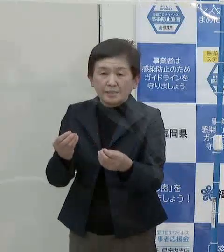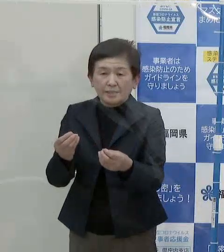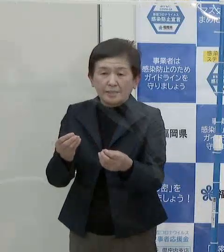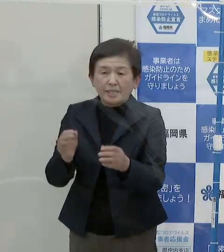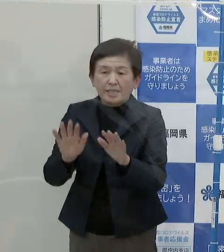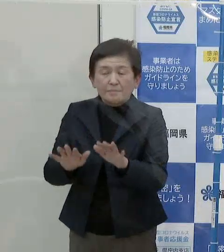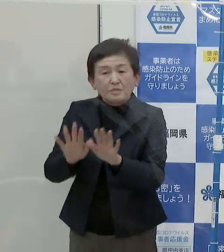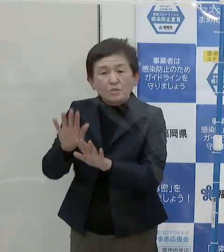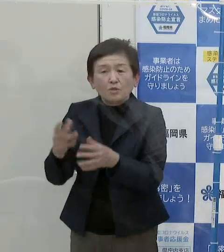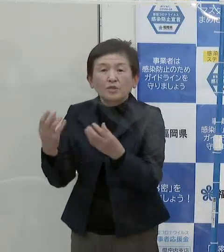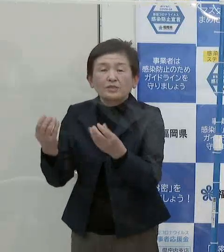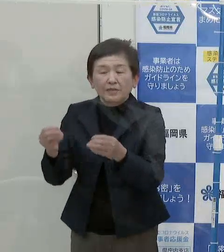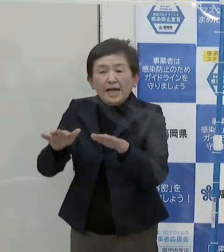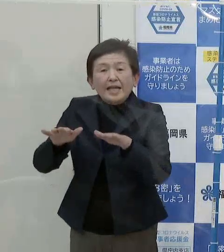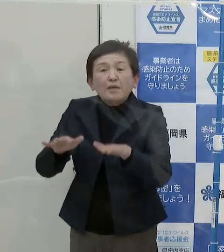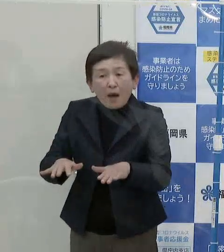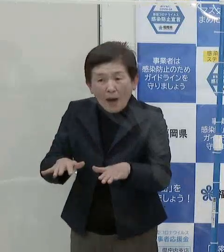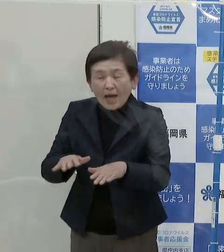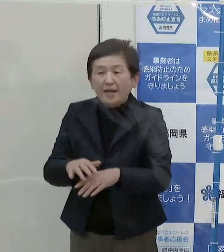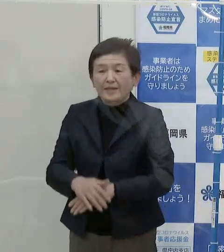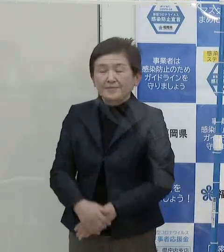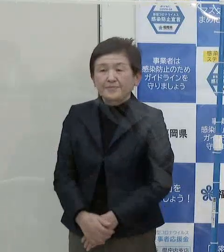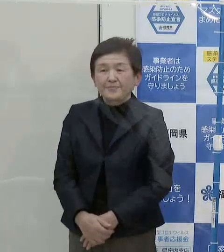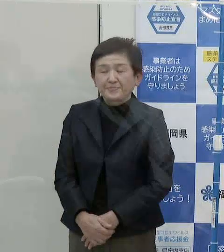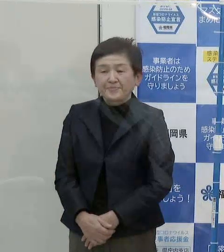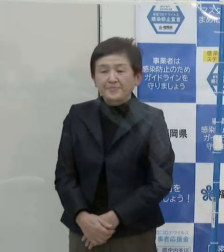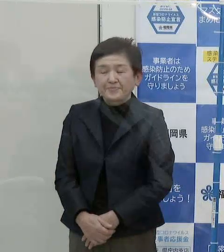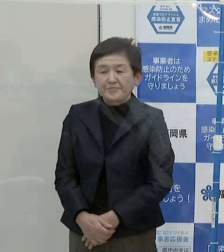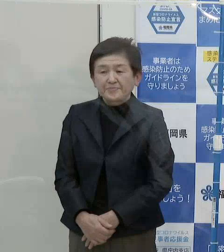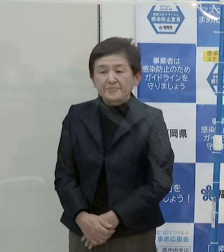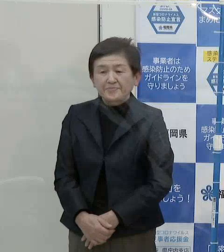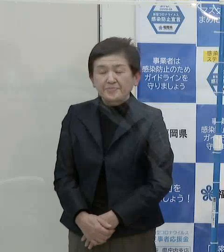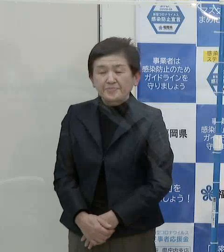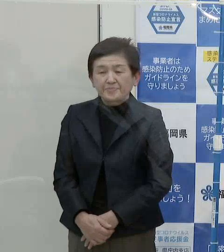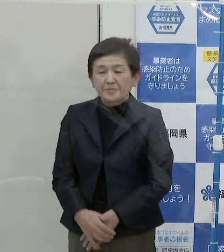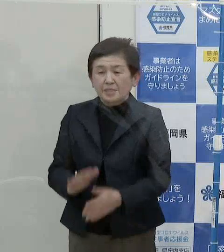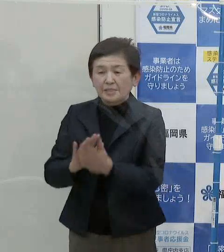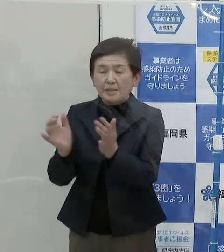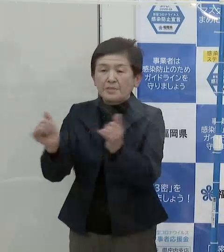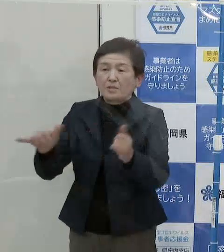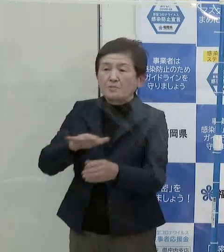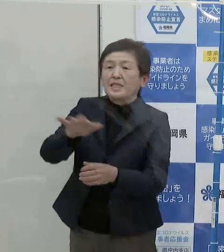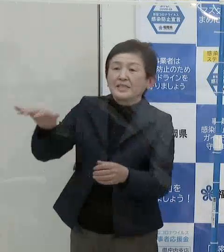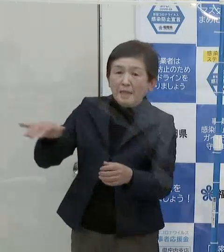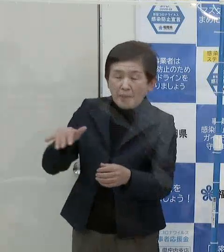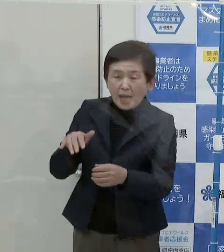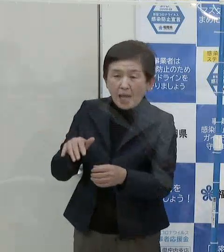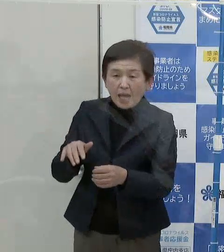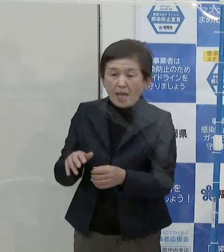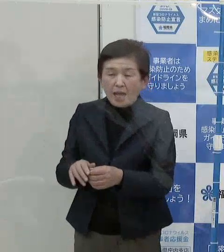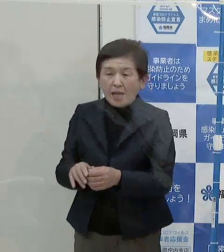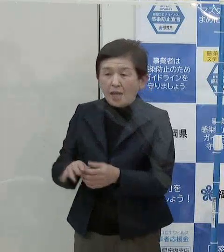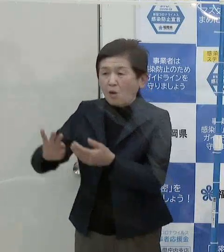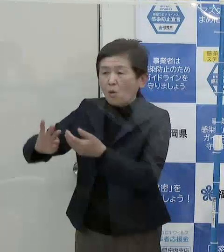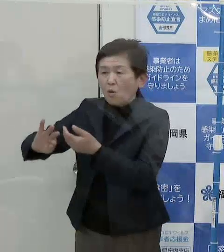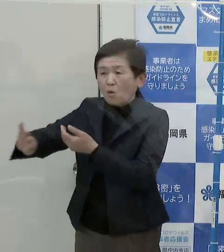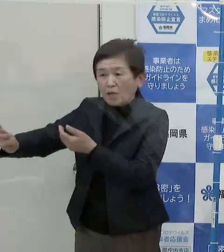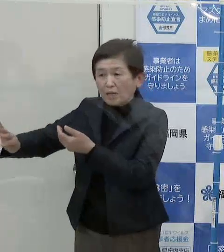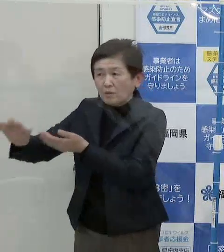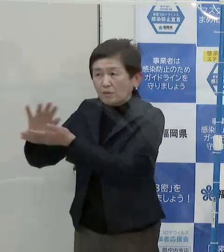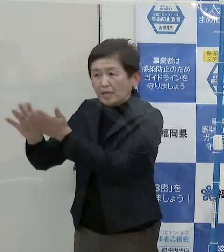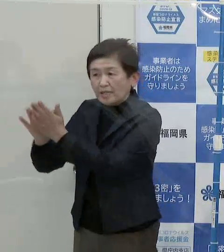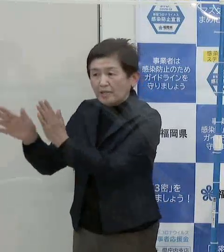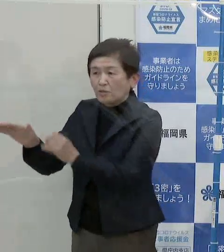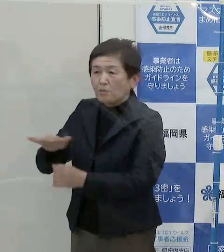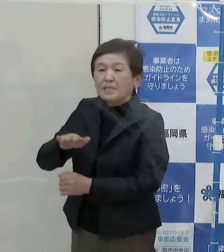況でございますので、現段階におきましてはですね、県民の皆様、それからよその都道府県民の皆様